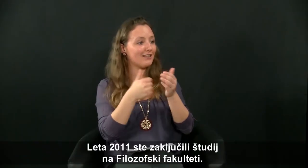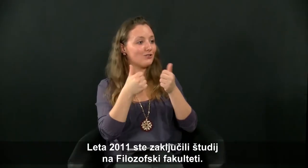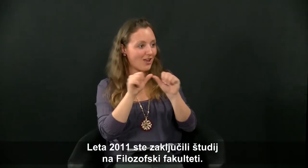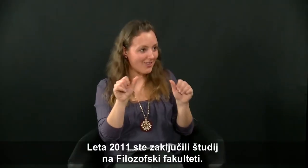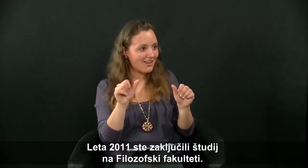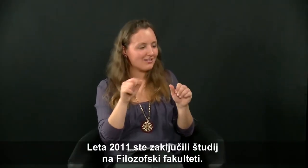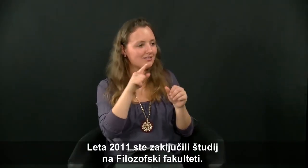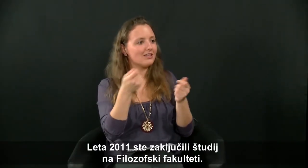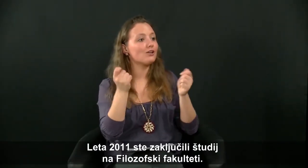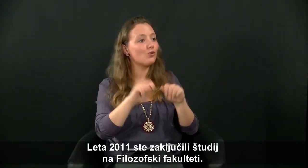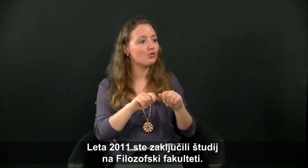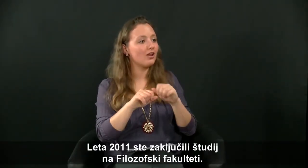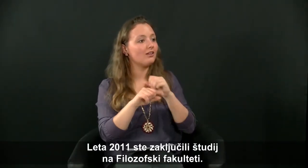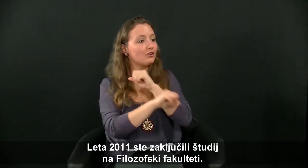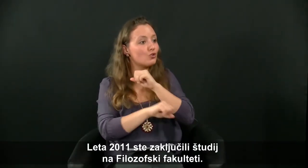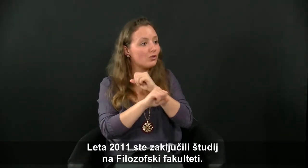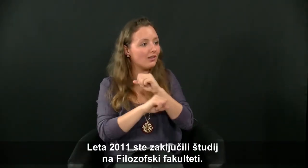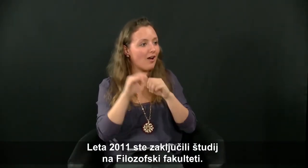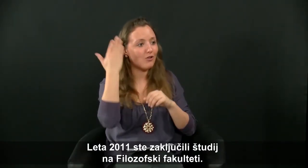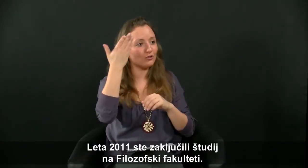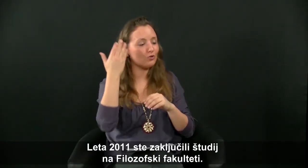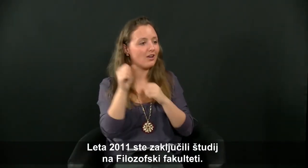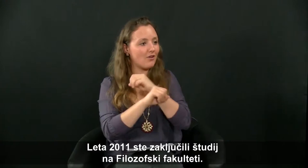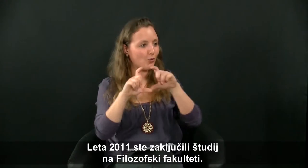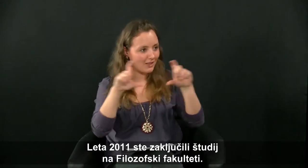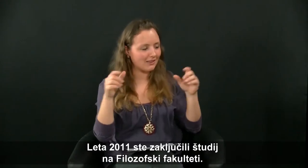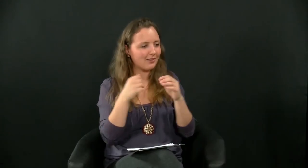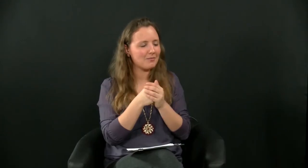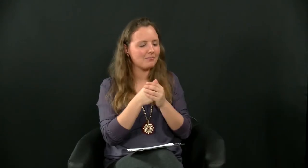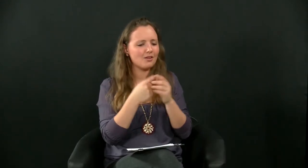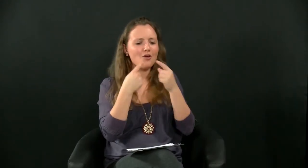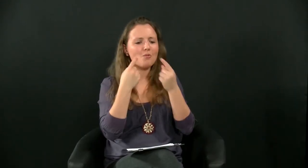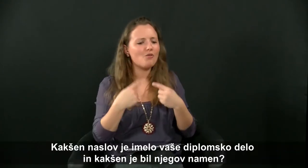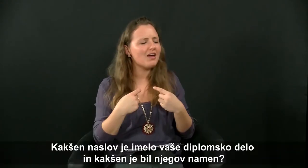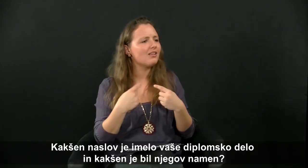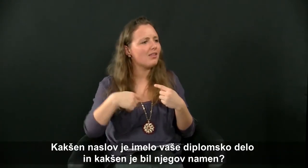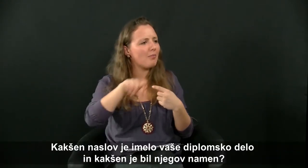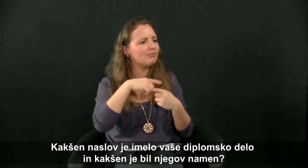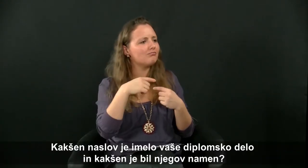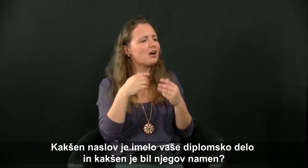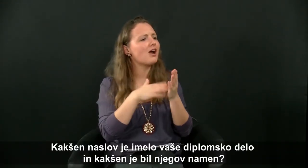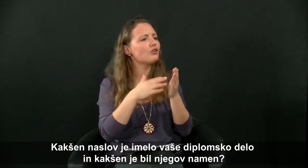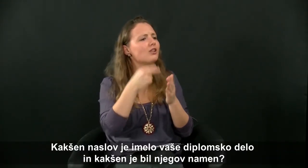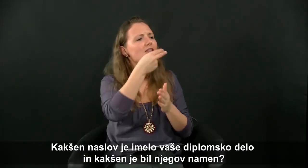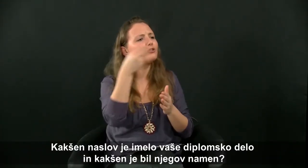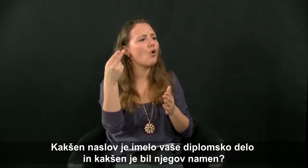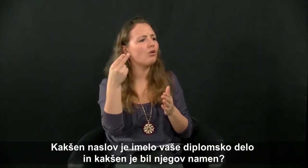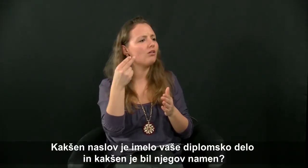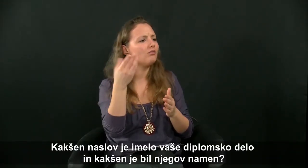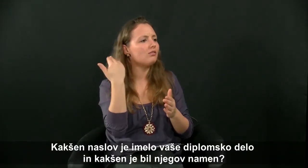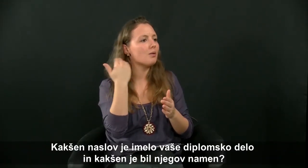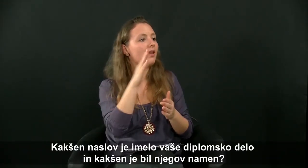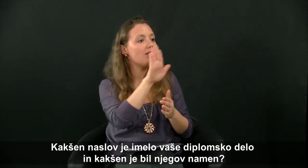Leta 2011 ste zaključili študij na filozofski fakulteti. Povejte nam, kakšen